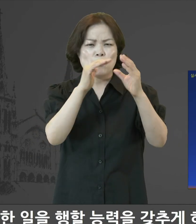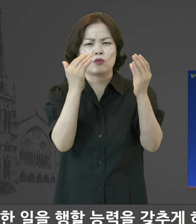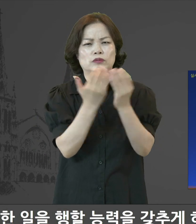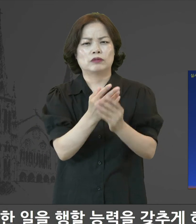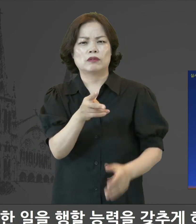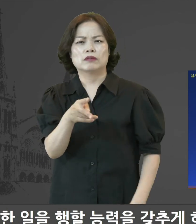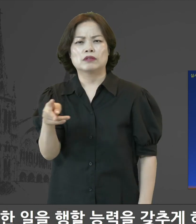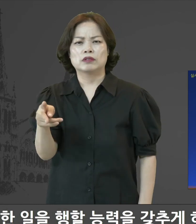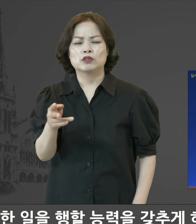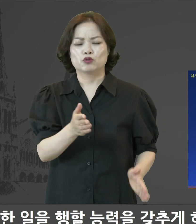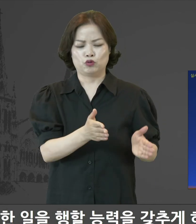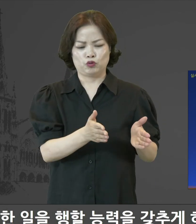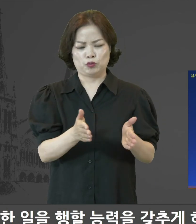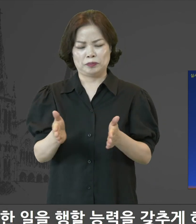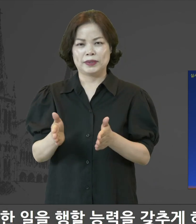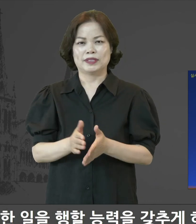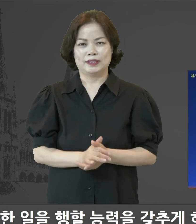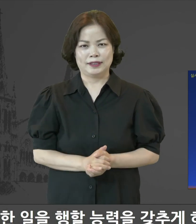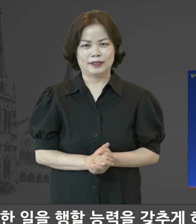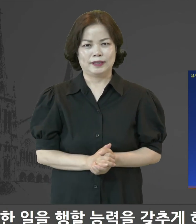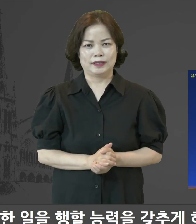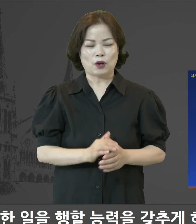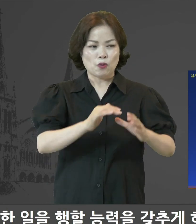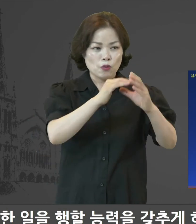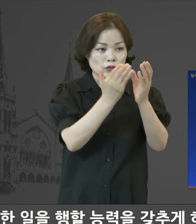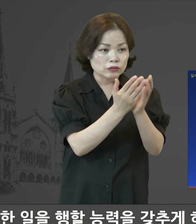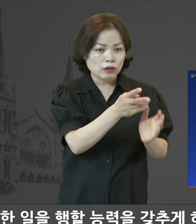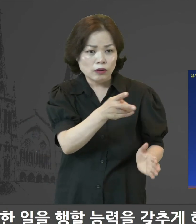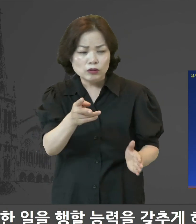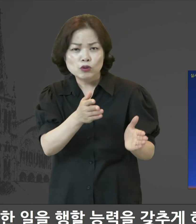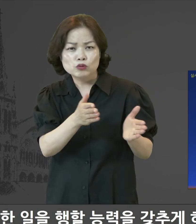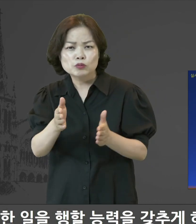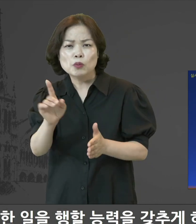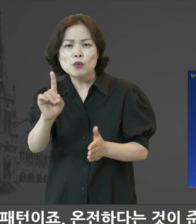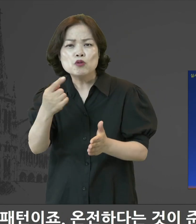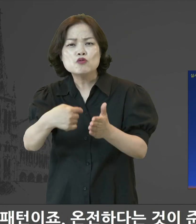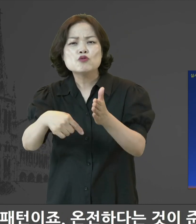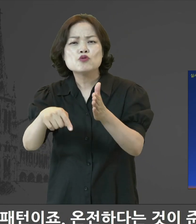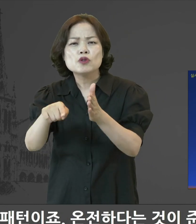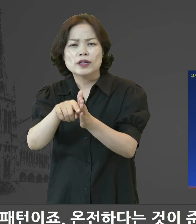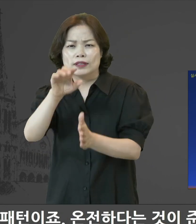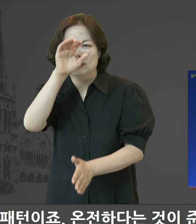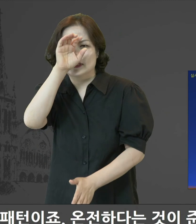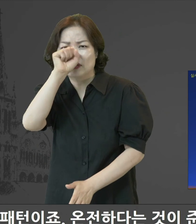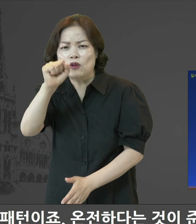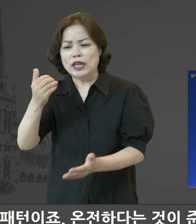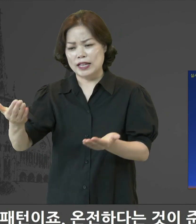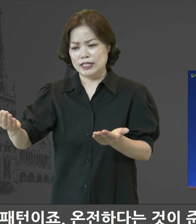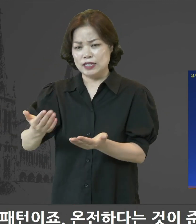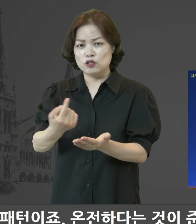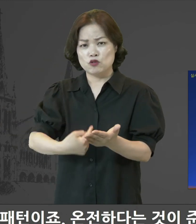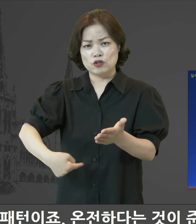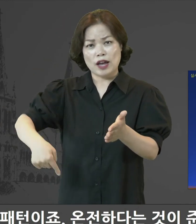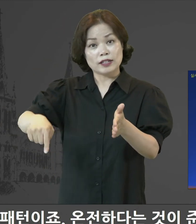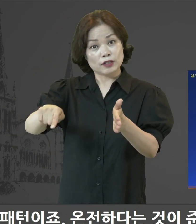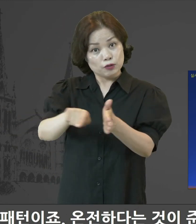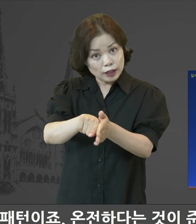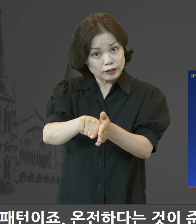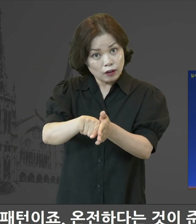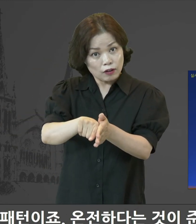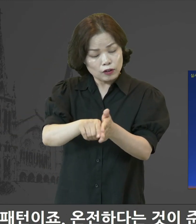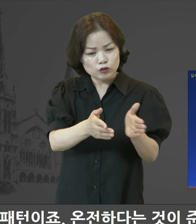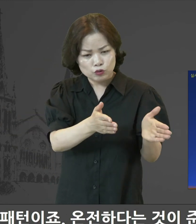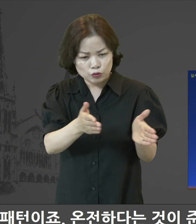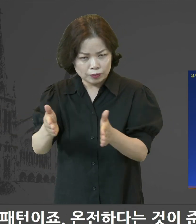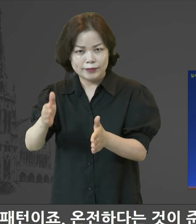게 준비되는 겁니다. 갖추고 있는 겁니다. 뭐를 위해서? 선한 일을 하도록 갖추어